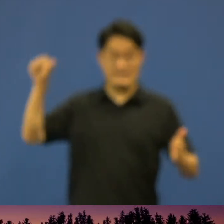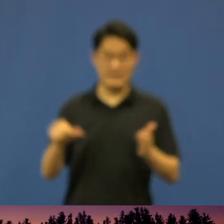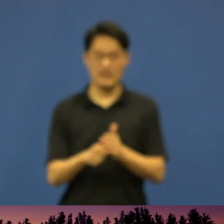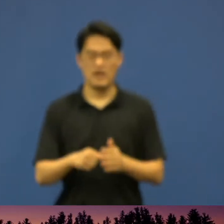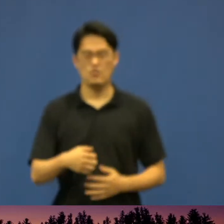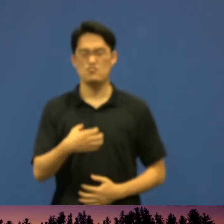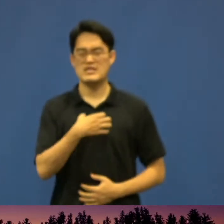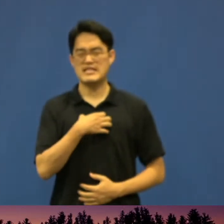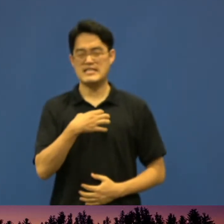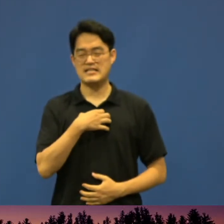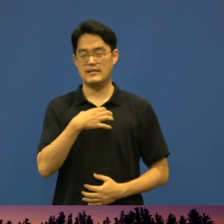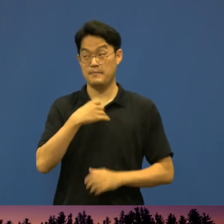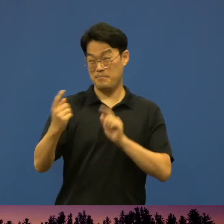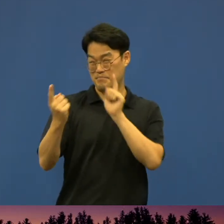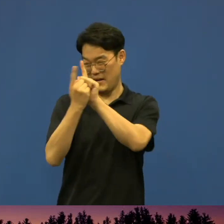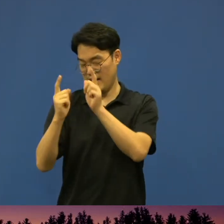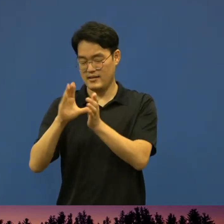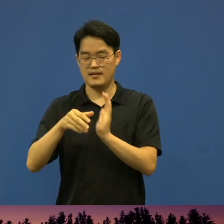하겠습니다.